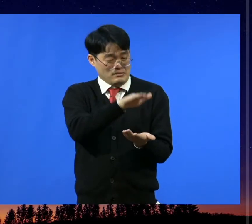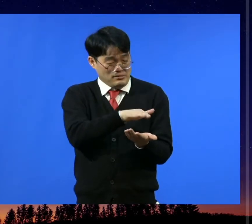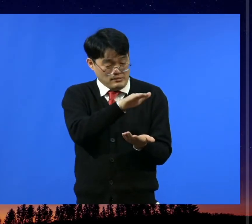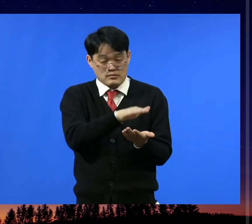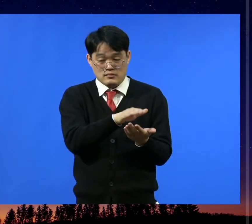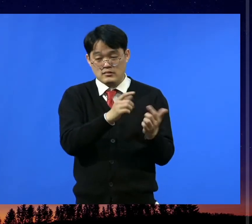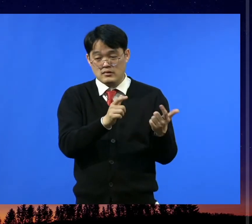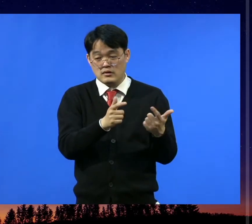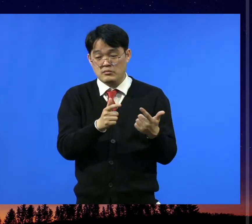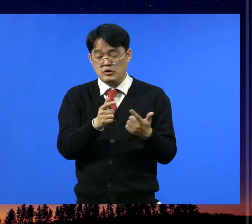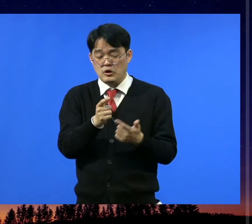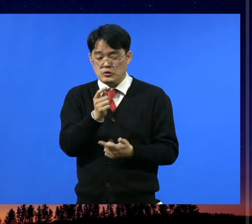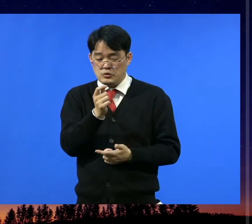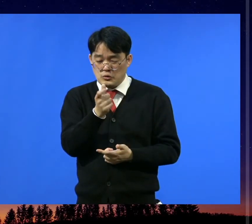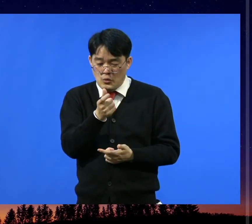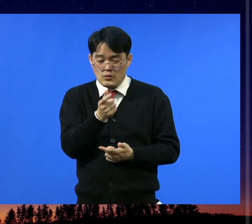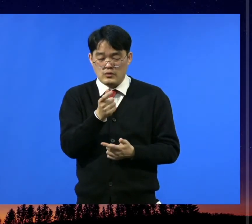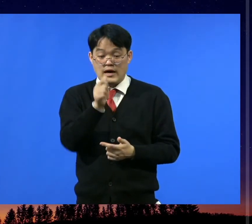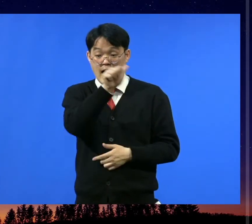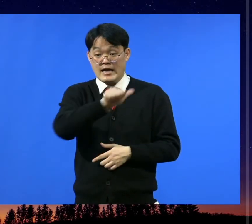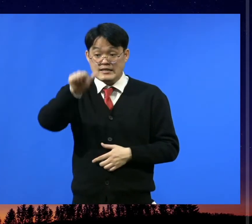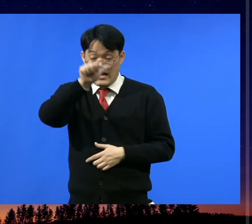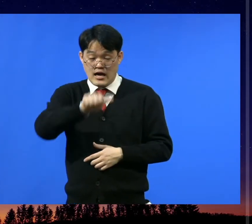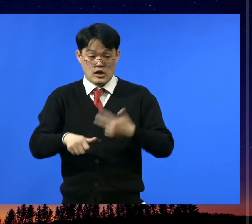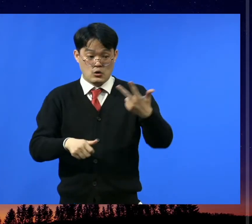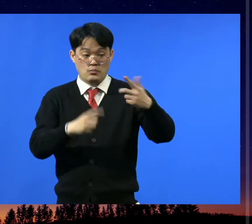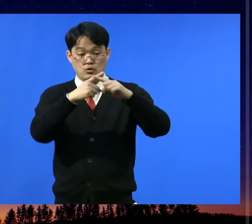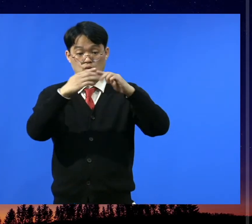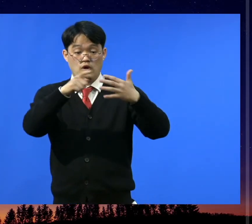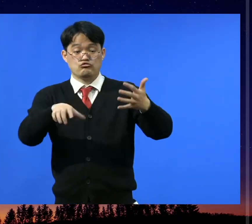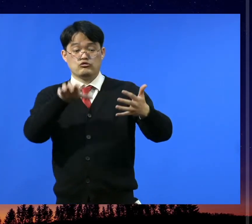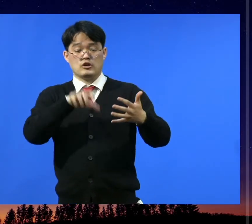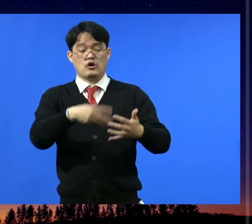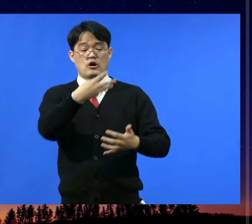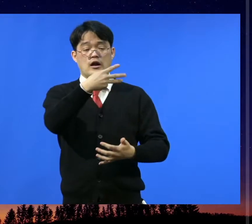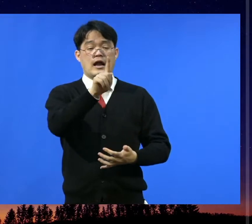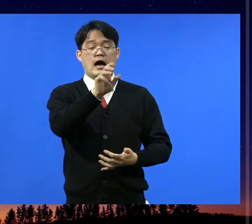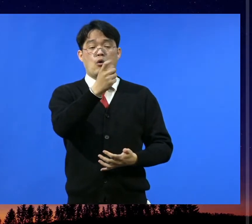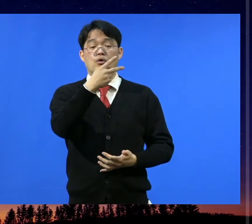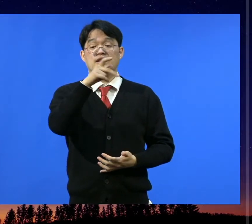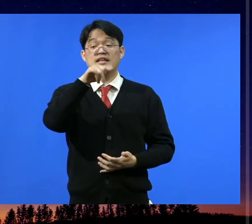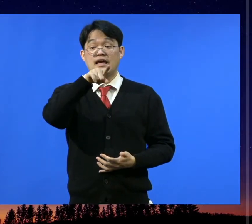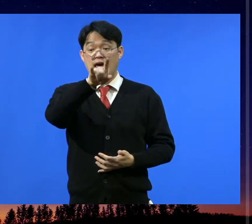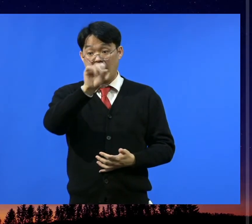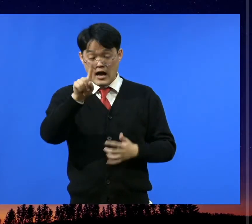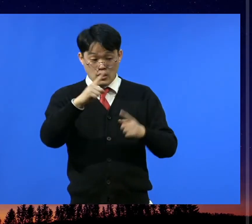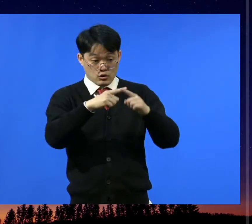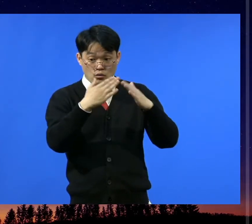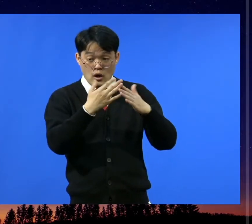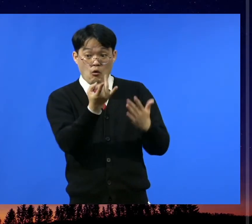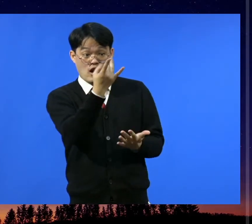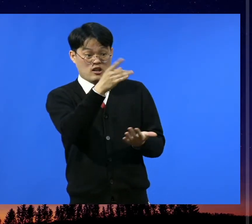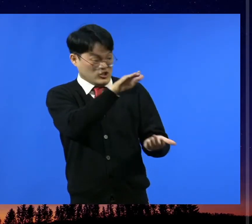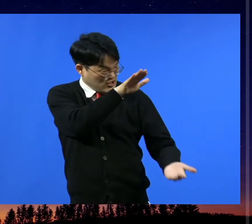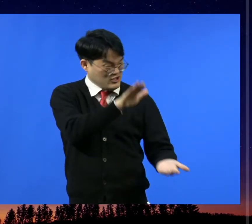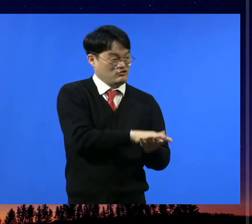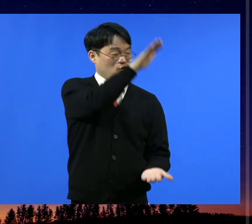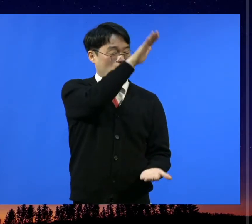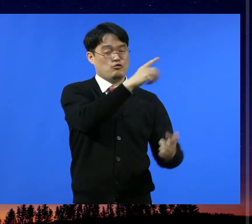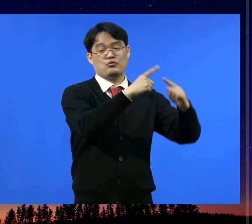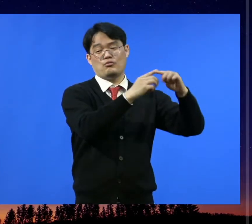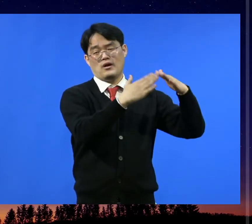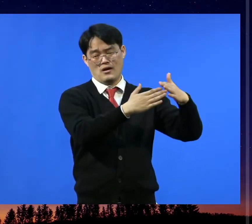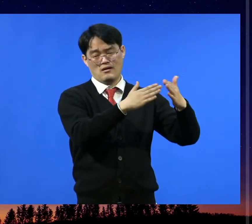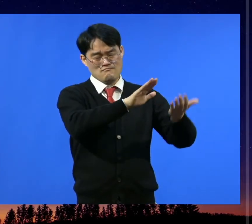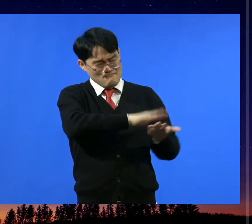가운데 라오디게아 교회 보십시오. 그 한때는 뜨거웠던 교회라는 거예요. 그 역사를 보면 굉장히 뜨거웠던